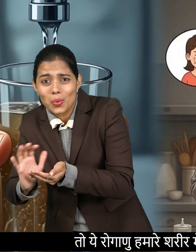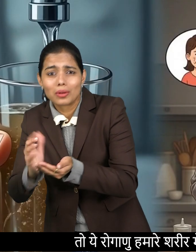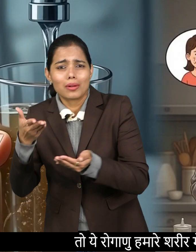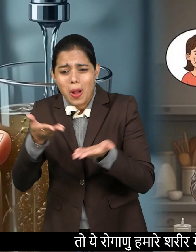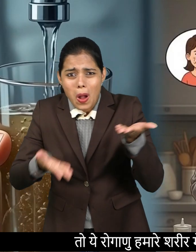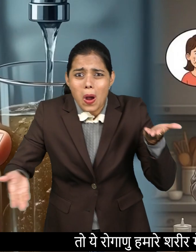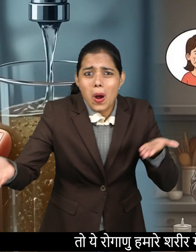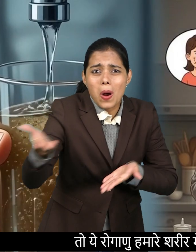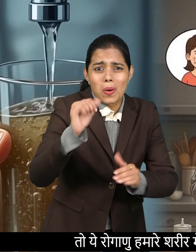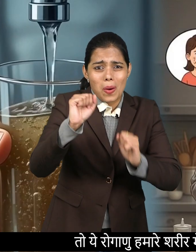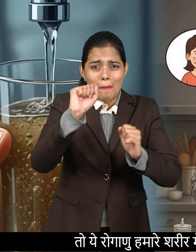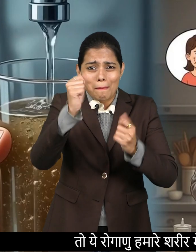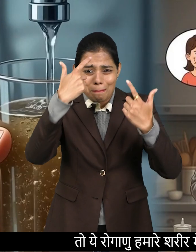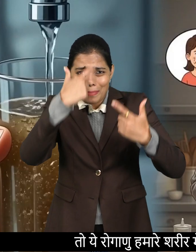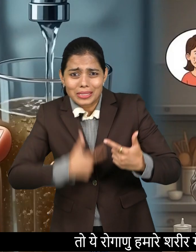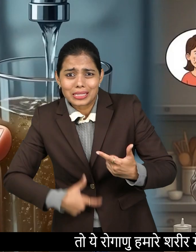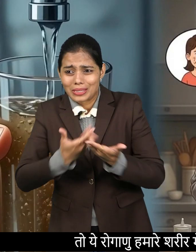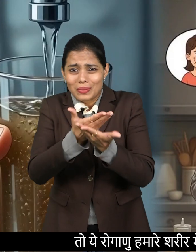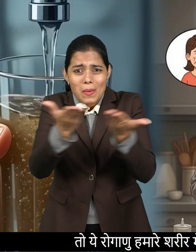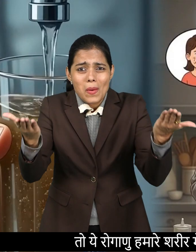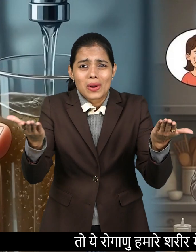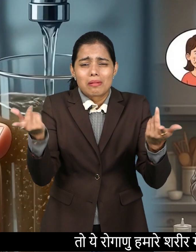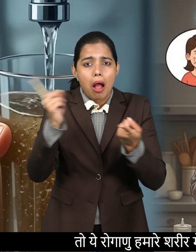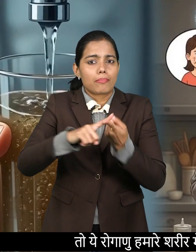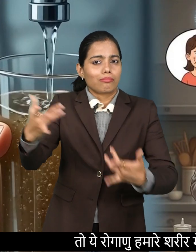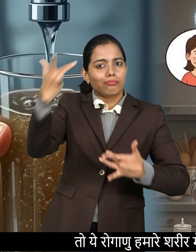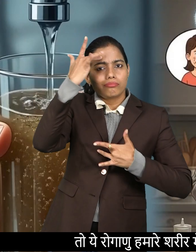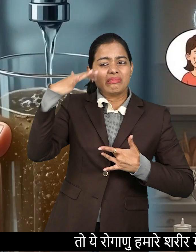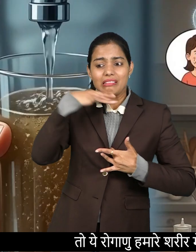आ सकते हैं और बीमारी का कारण बन सकते हैं।